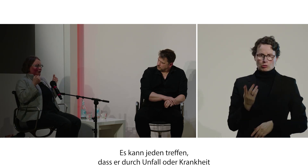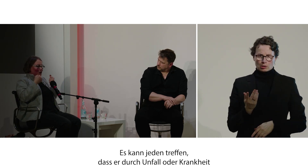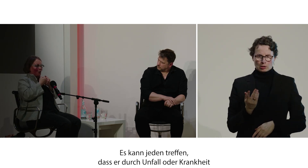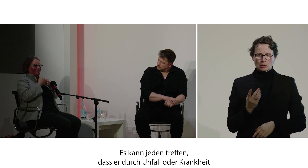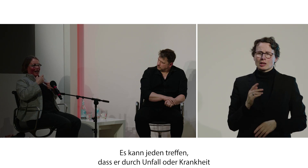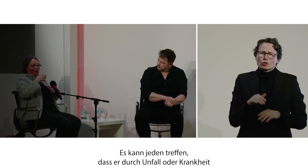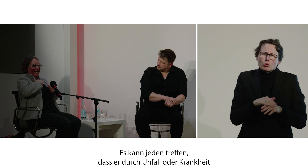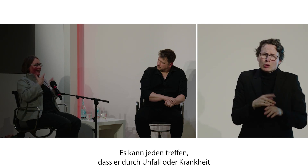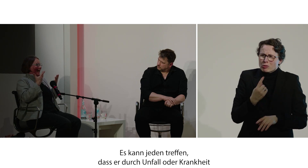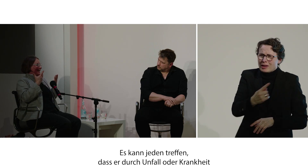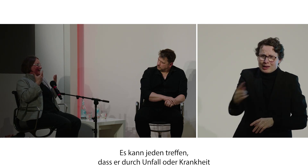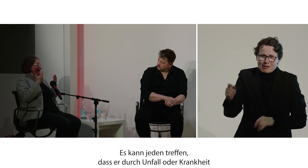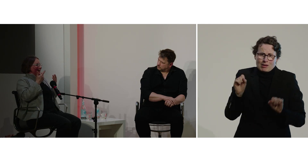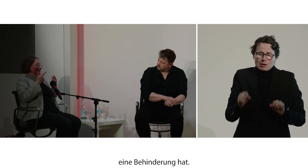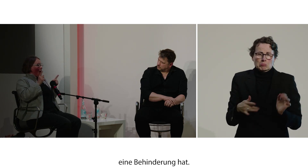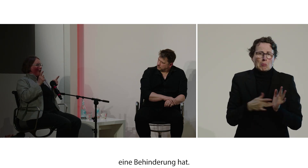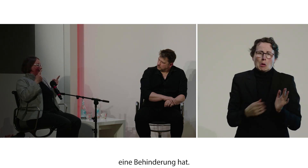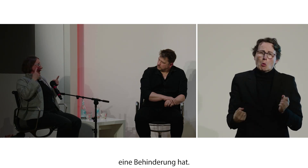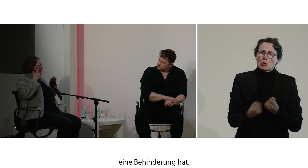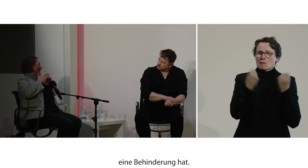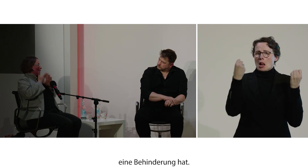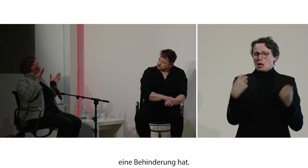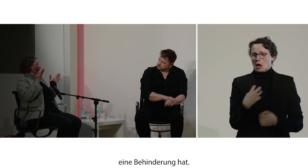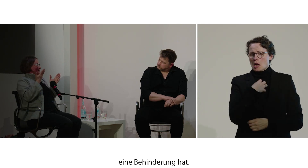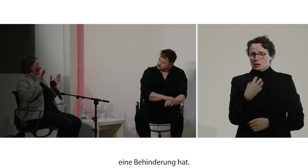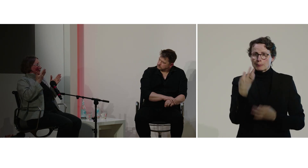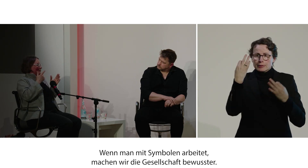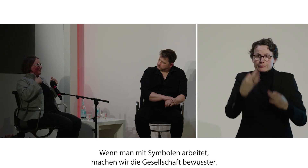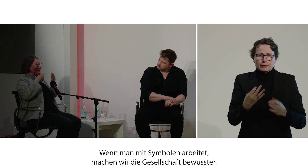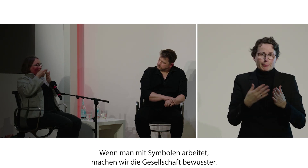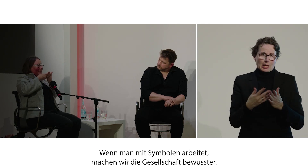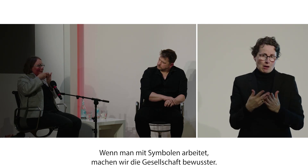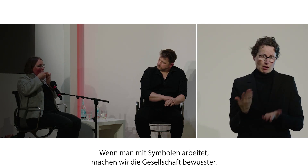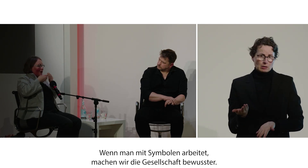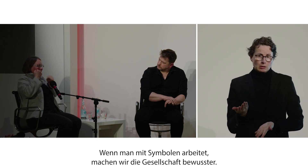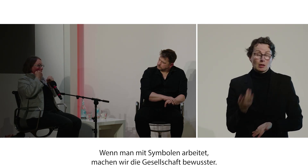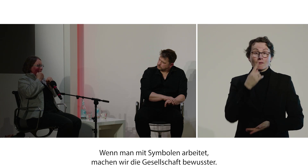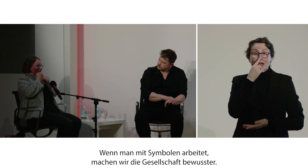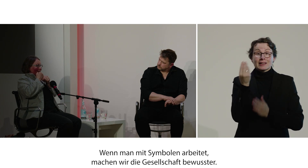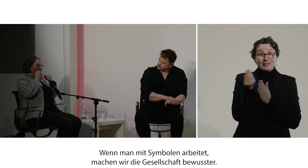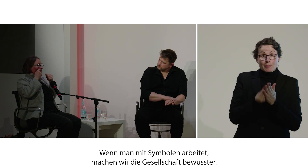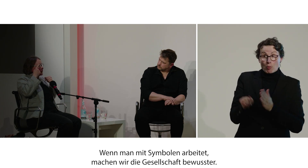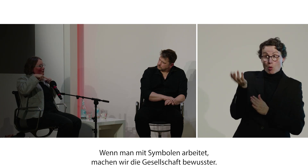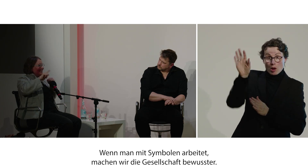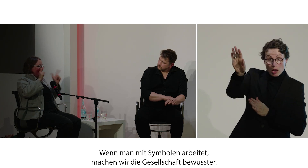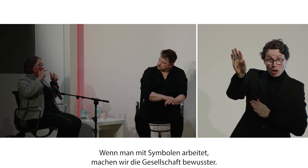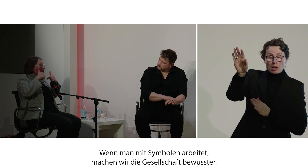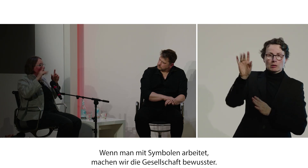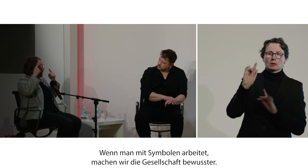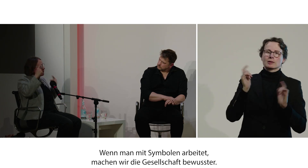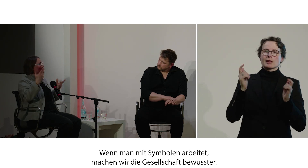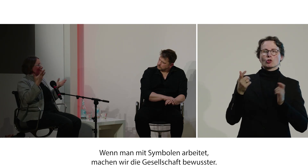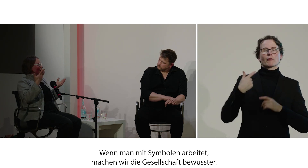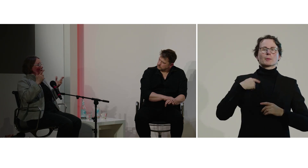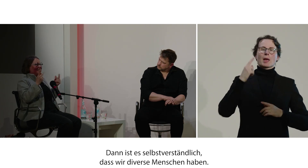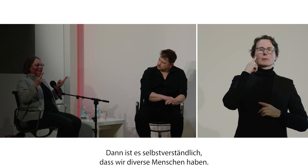betreffen, dass er durch einen Unfall oder Krankheit auch eine Behinderung hat. Und deswegen, wenn man mit Symbolen arbeitet, dann machen wir die Gesellschaft